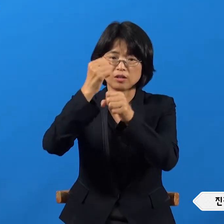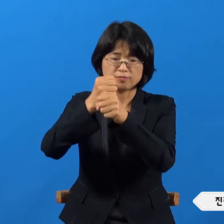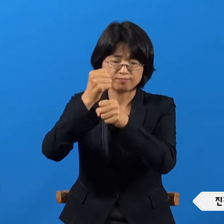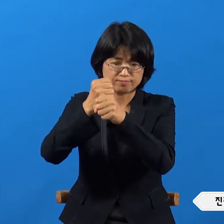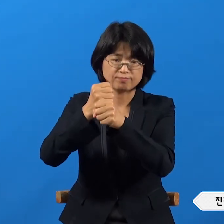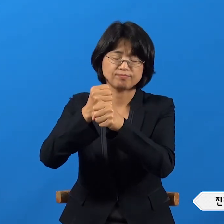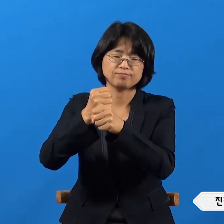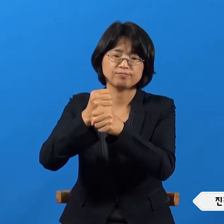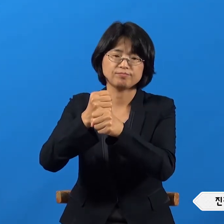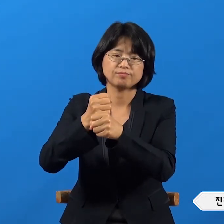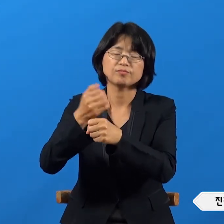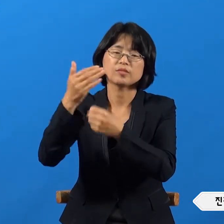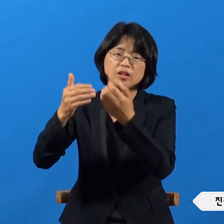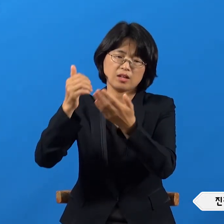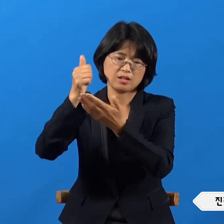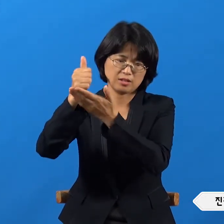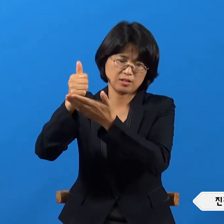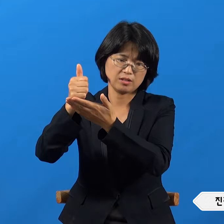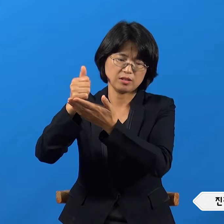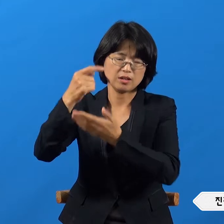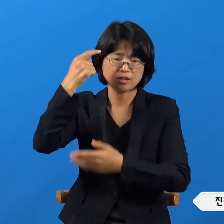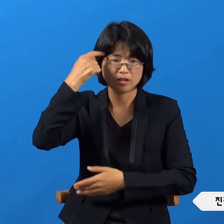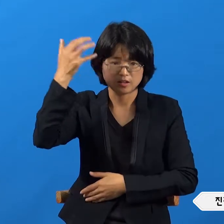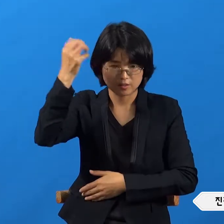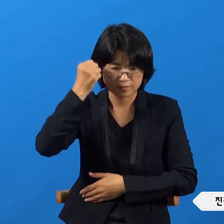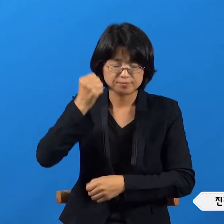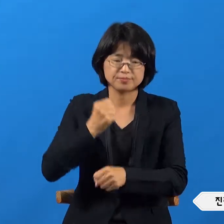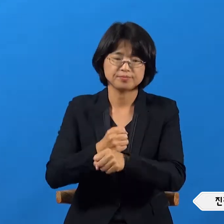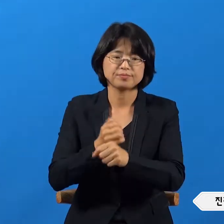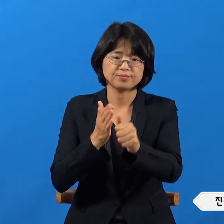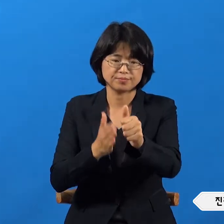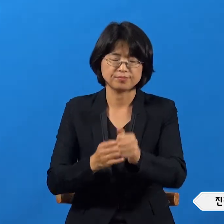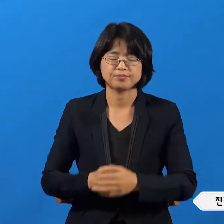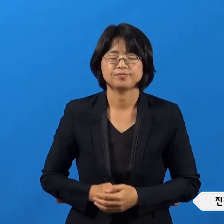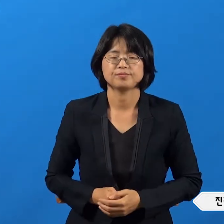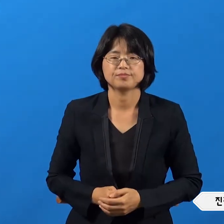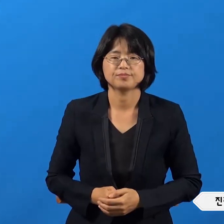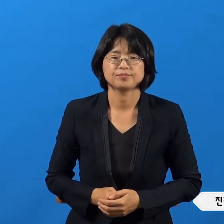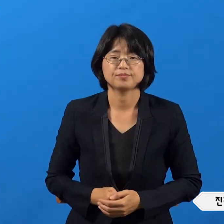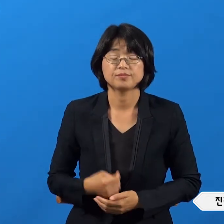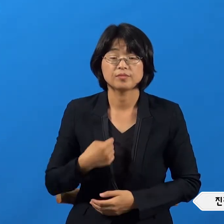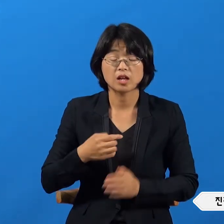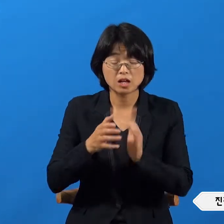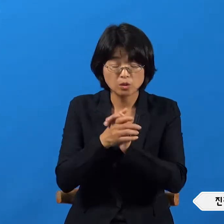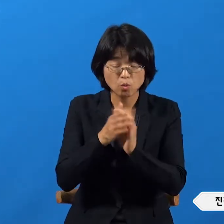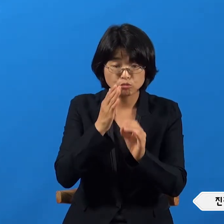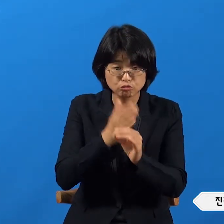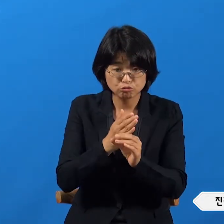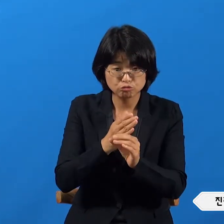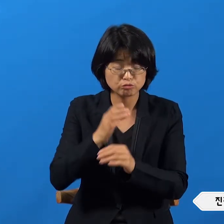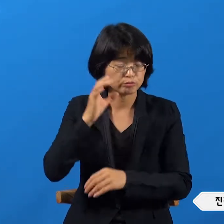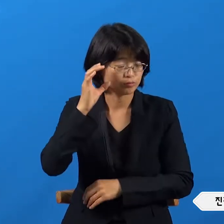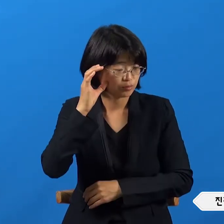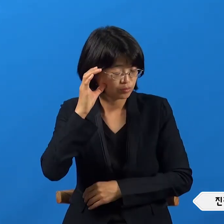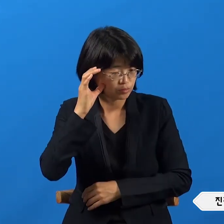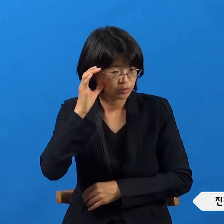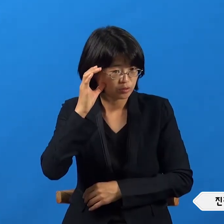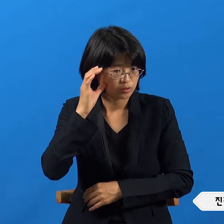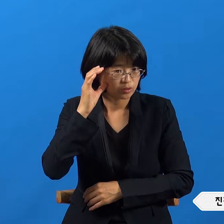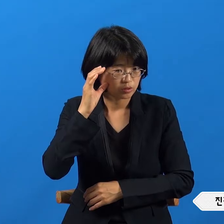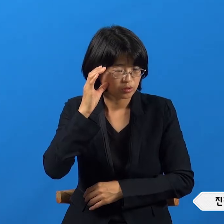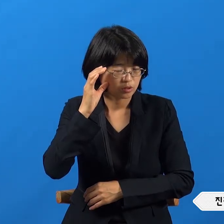인식하십시오. 내 기도 가운데 내 기도를 받으시는 그분이 전능하신 하나님이시고